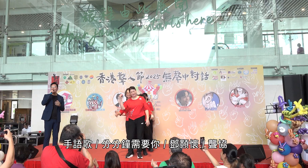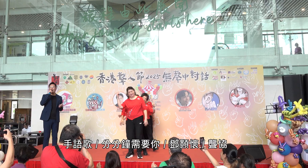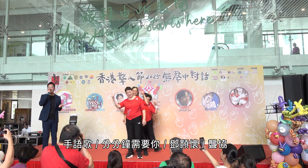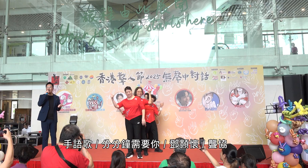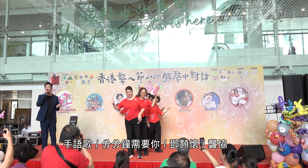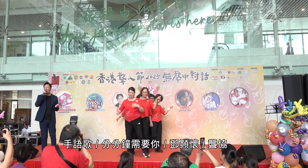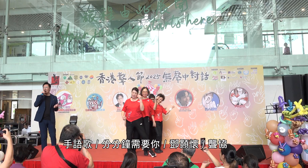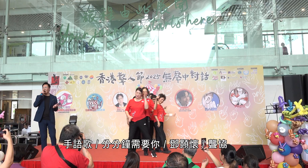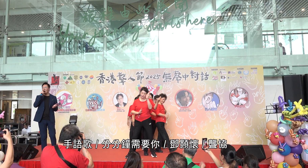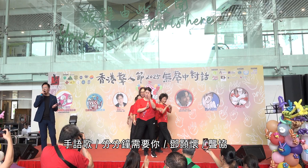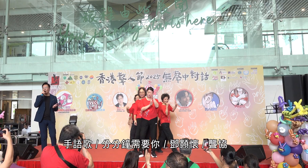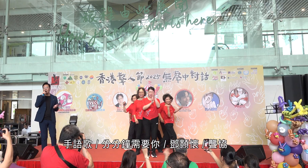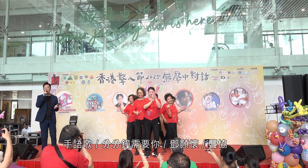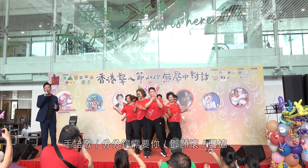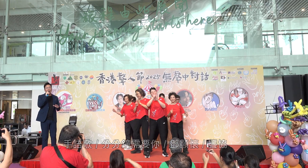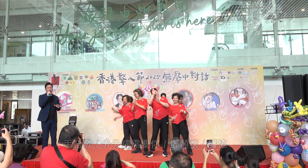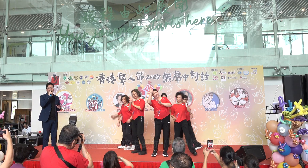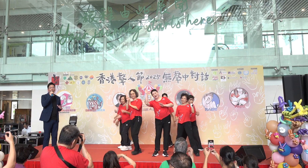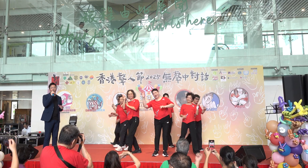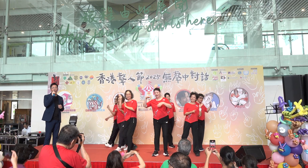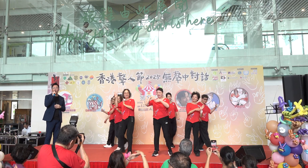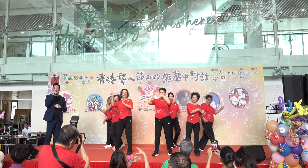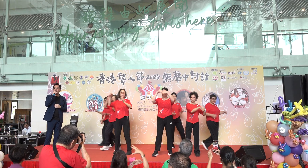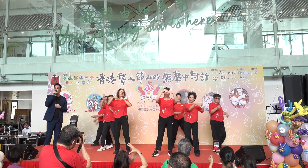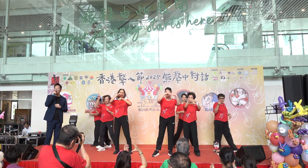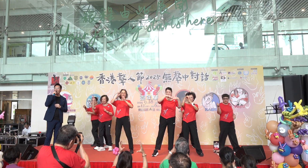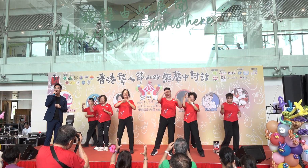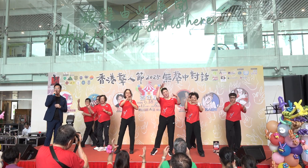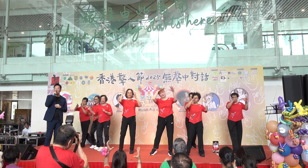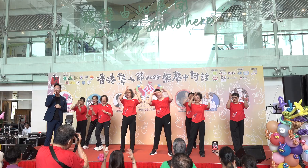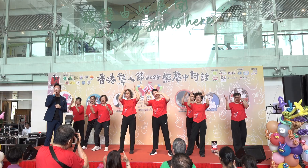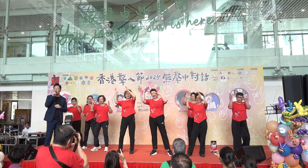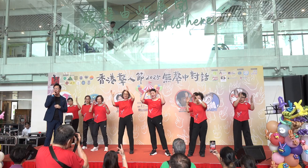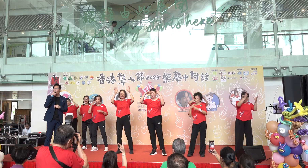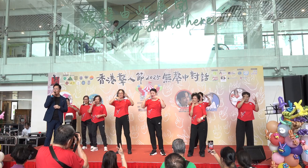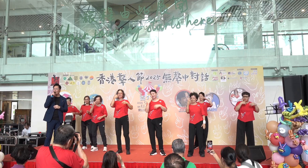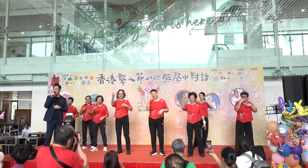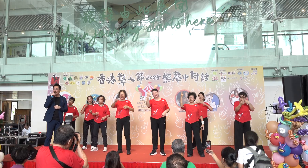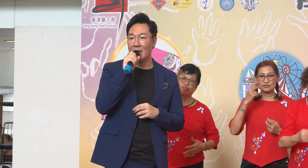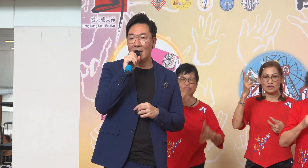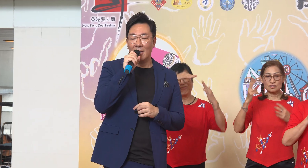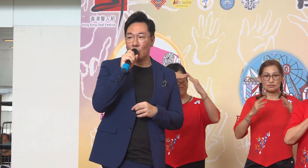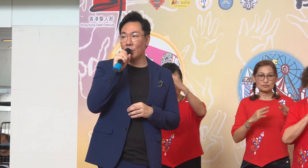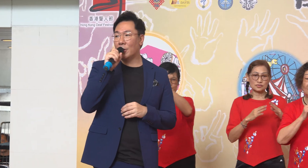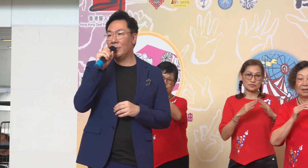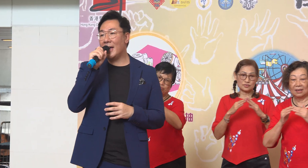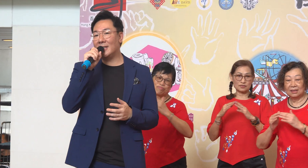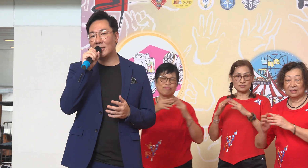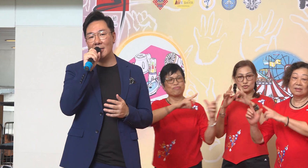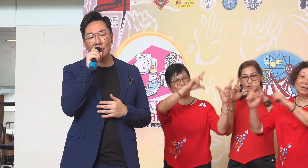帶你到天空裏，在太空中兩人住，活到1000